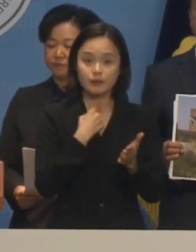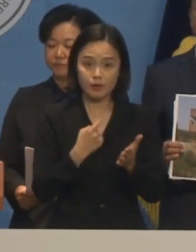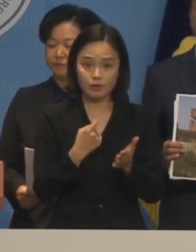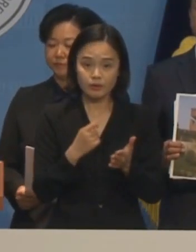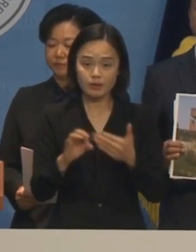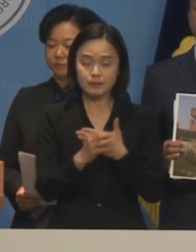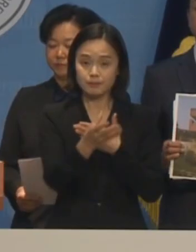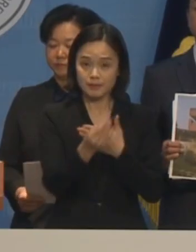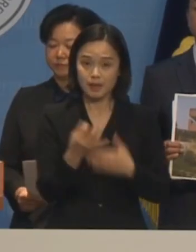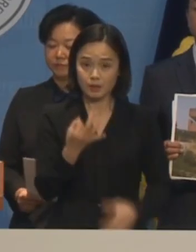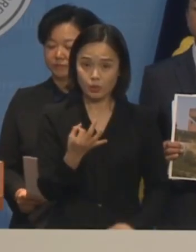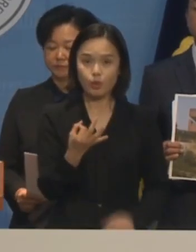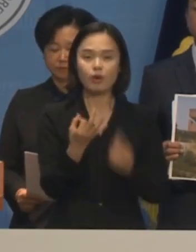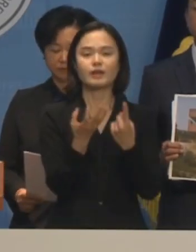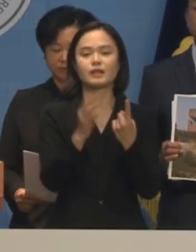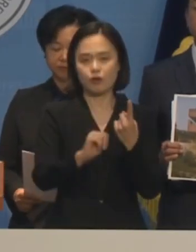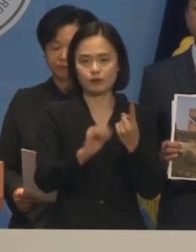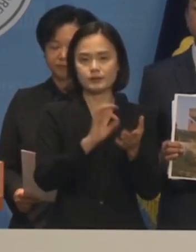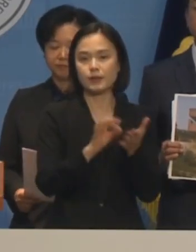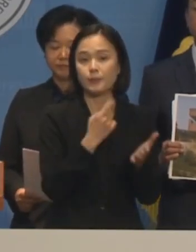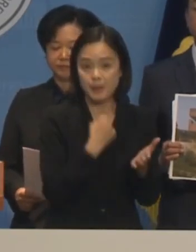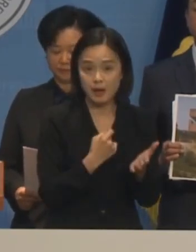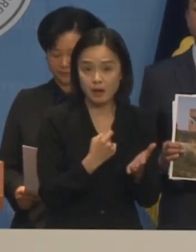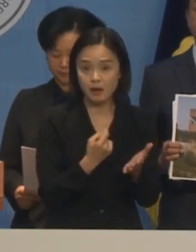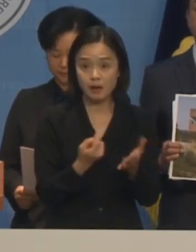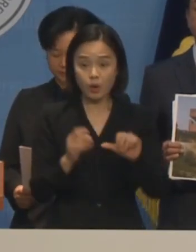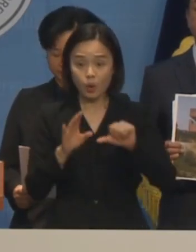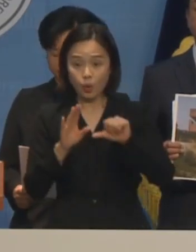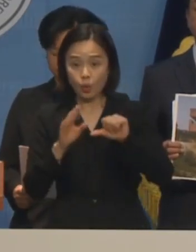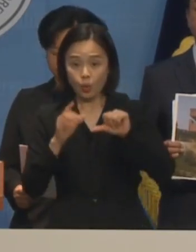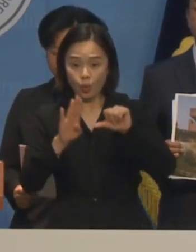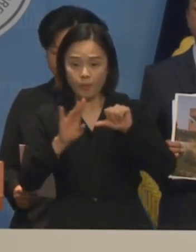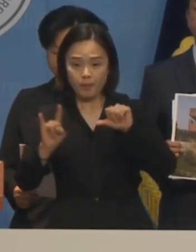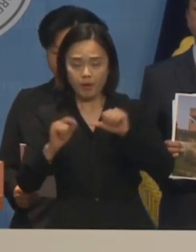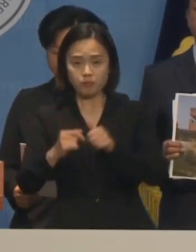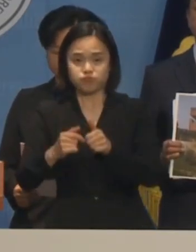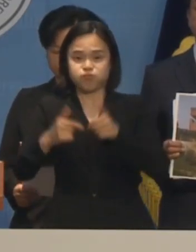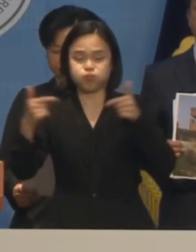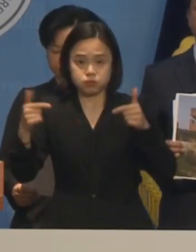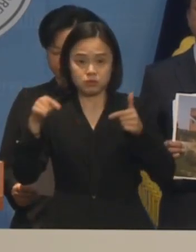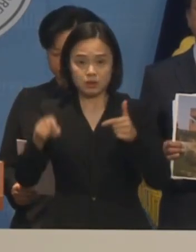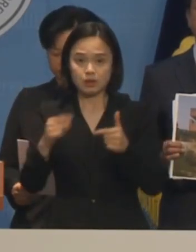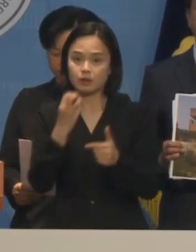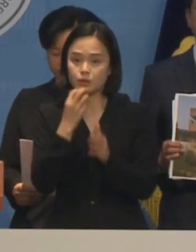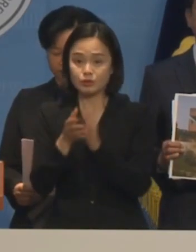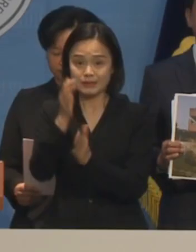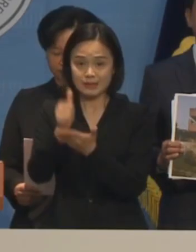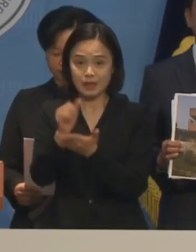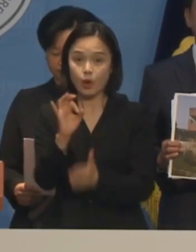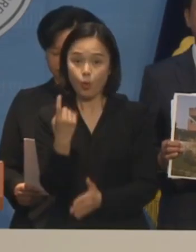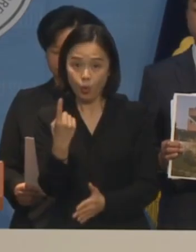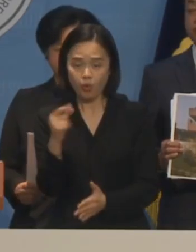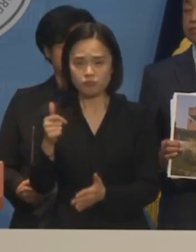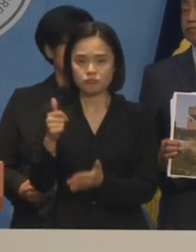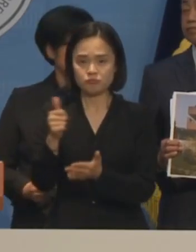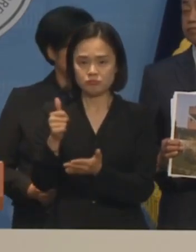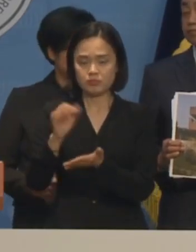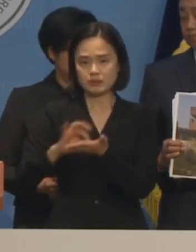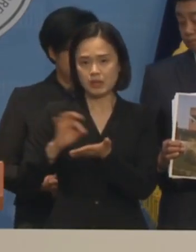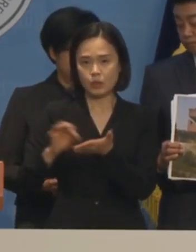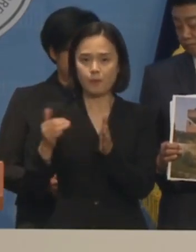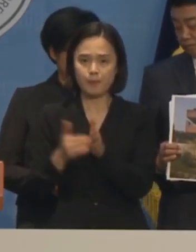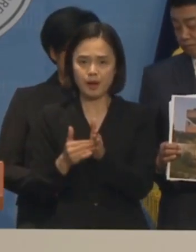달하는 예산을 리모델링에만 쏟아부은 것입니다. 게다가 연간 11억 원의 운영비까지